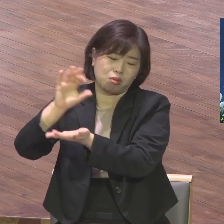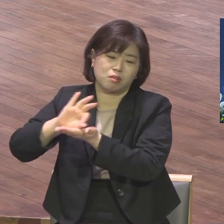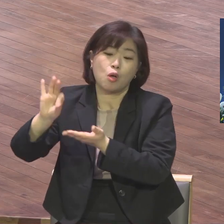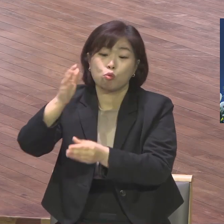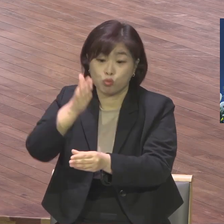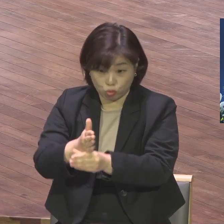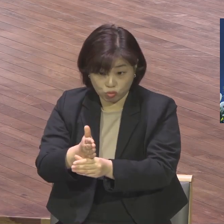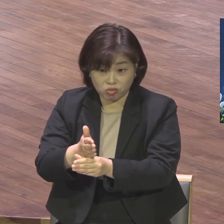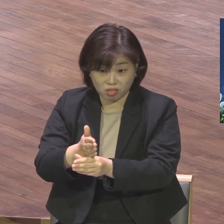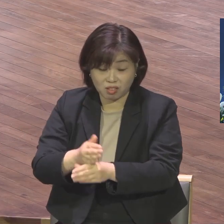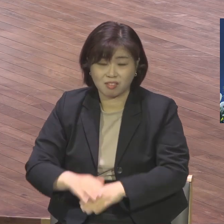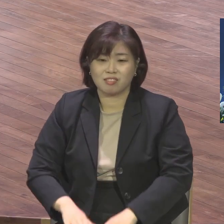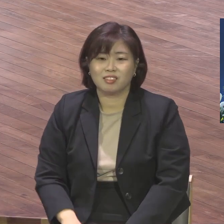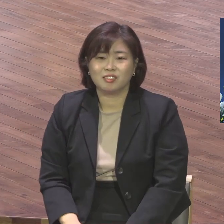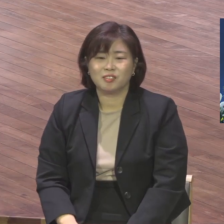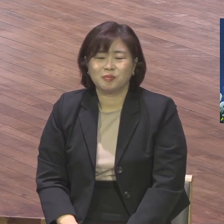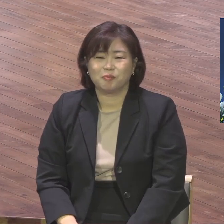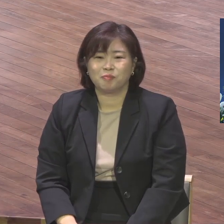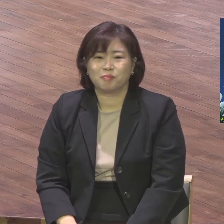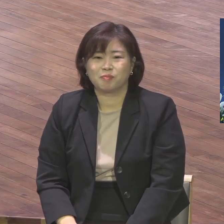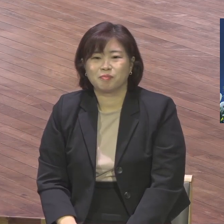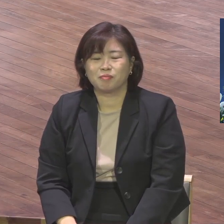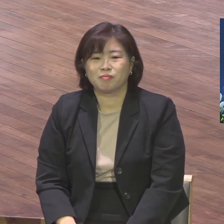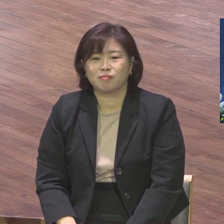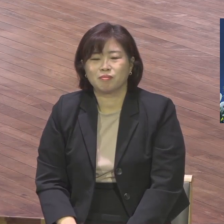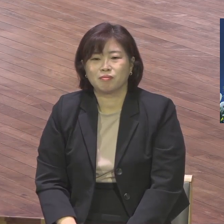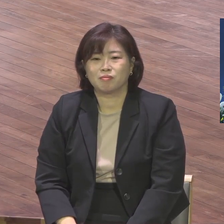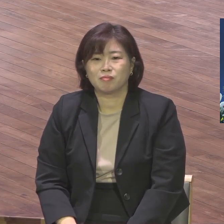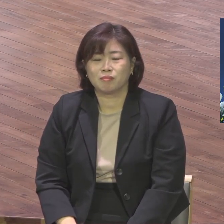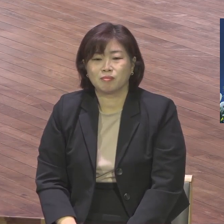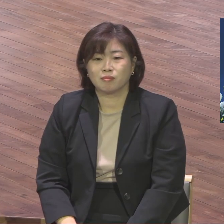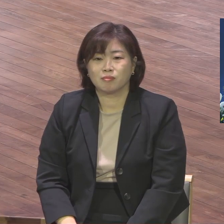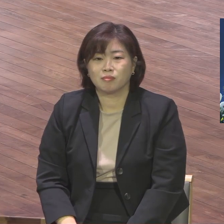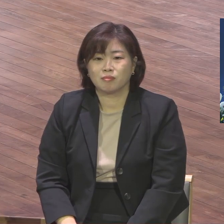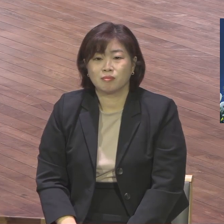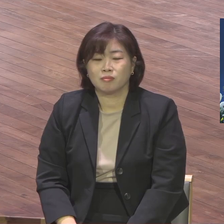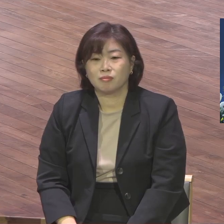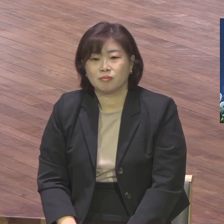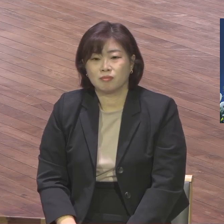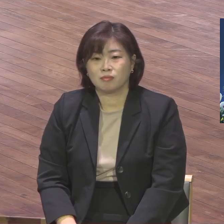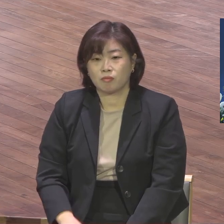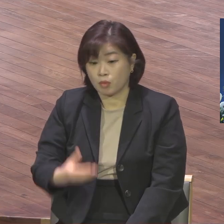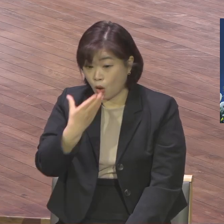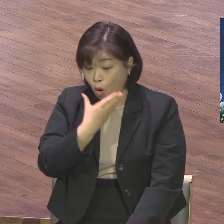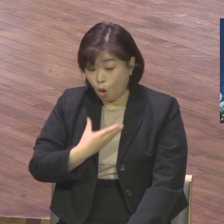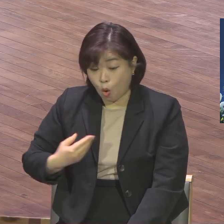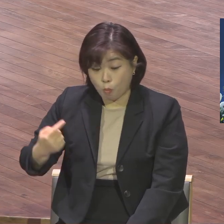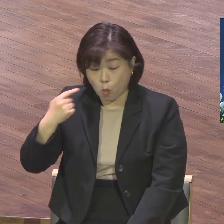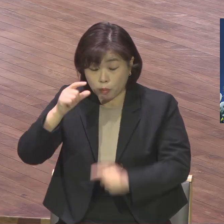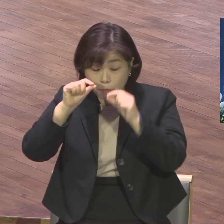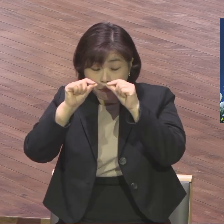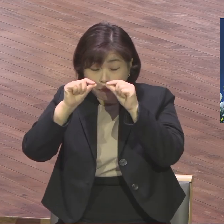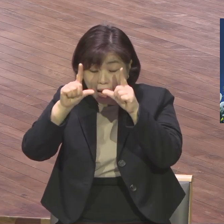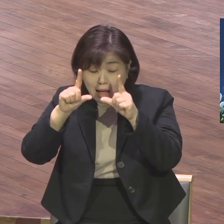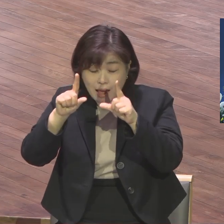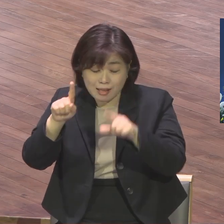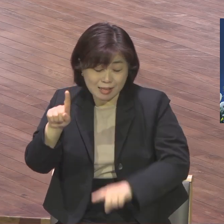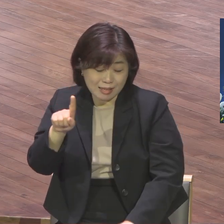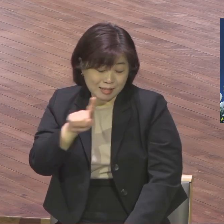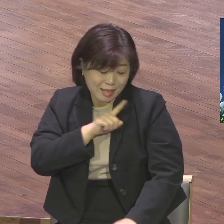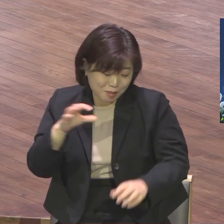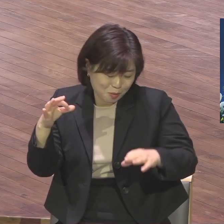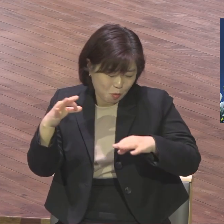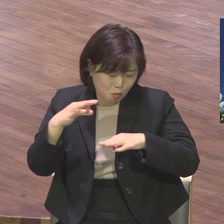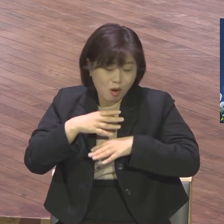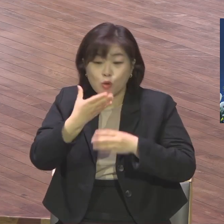영적으로 마찬가지입니다. 사실 복음이 주는 가장 놀라운 축복이 뭐냐 변화의 축복이에요.